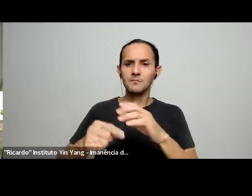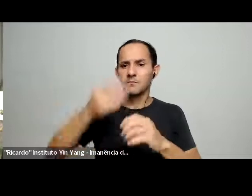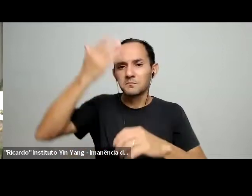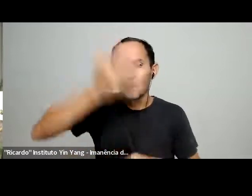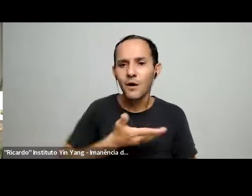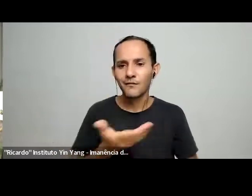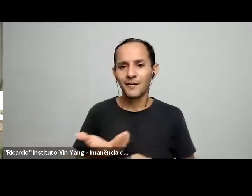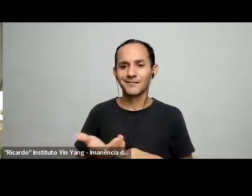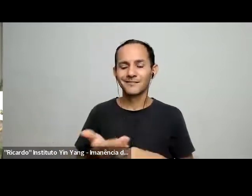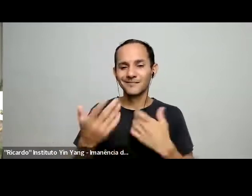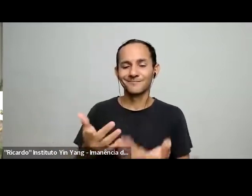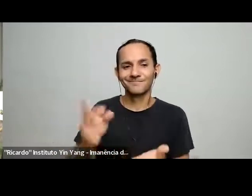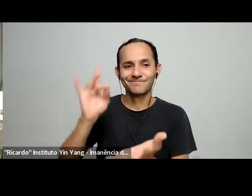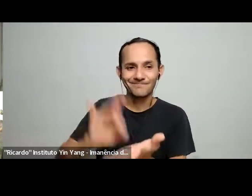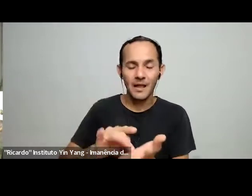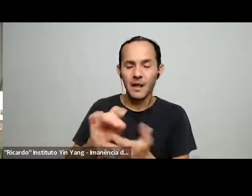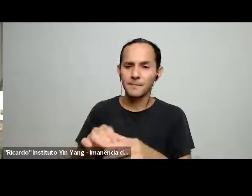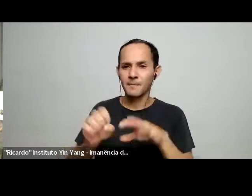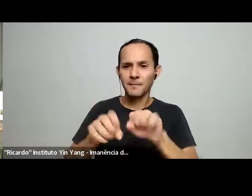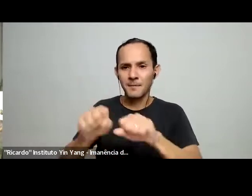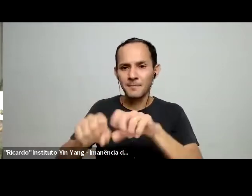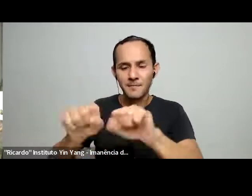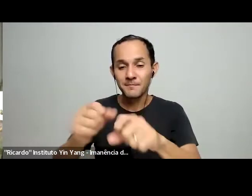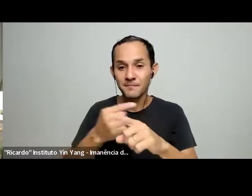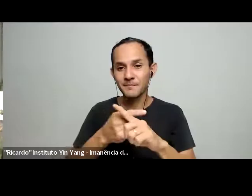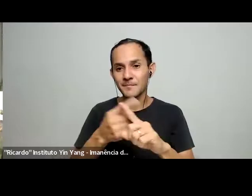então realmente assim, um garimpo, mas